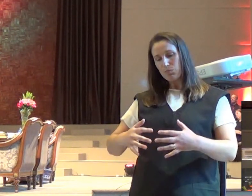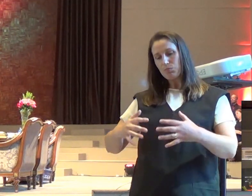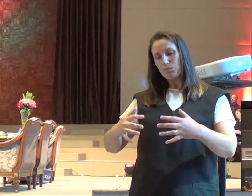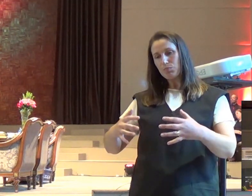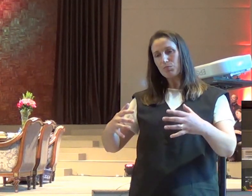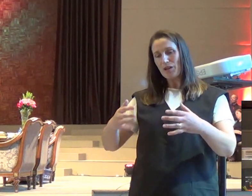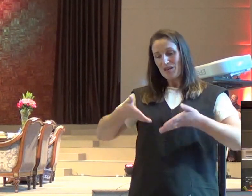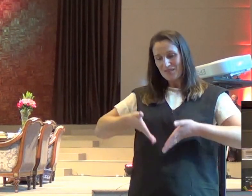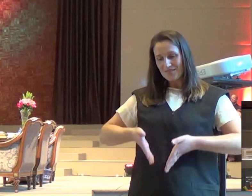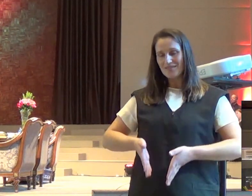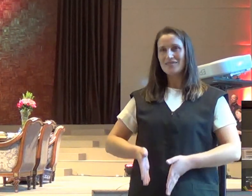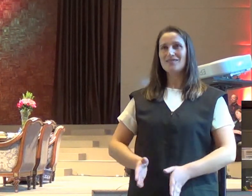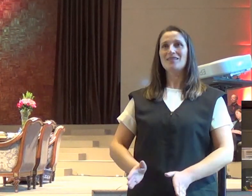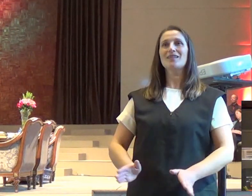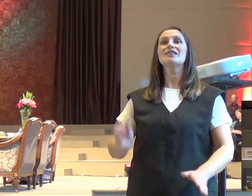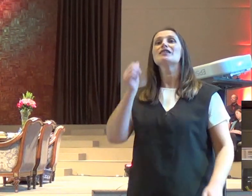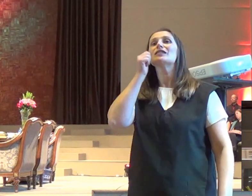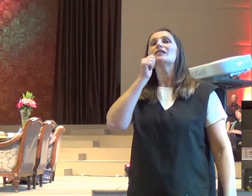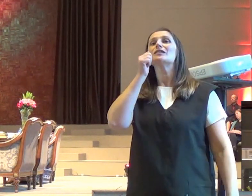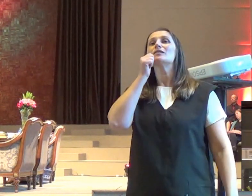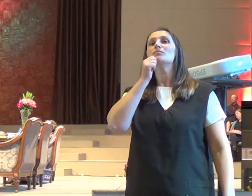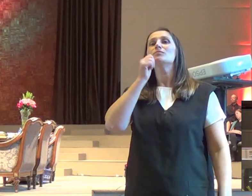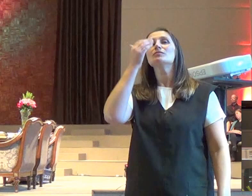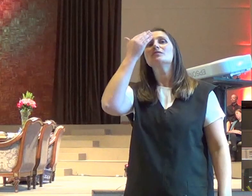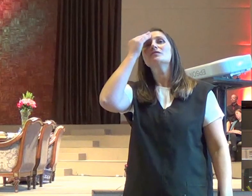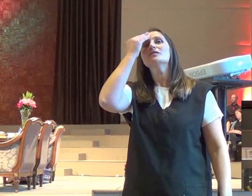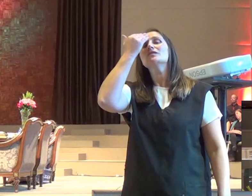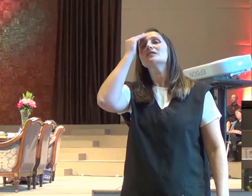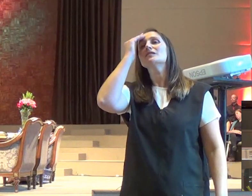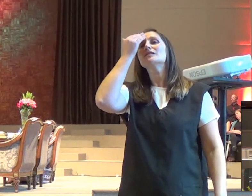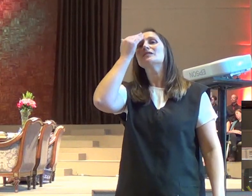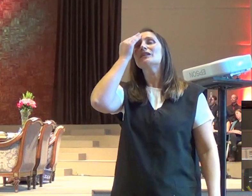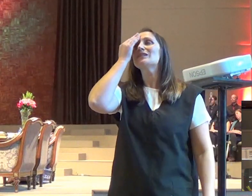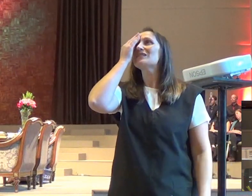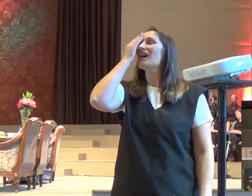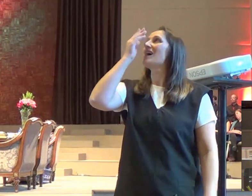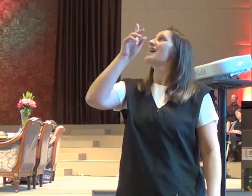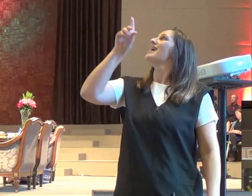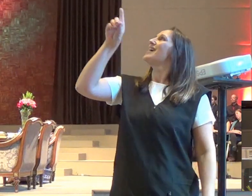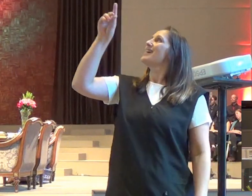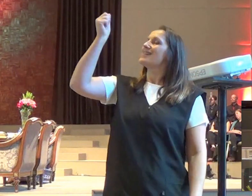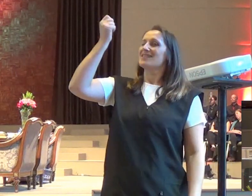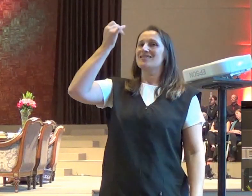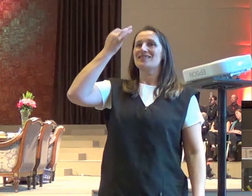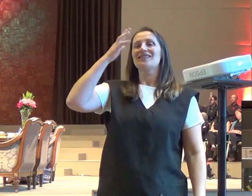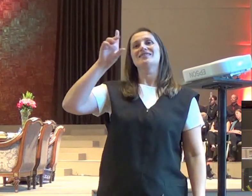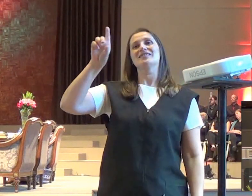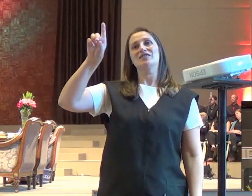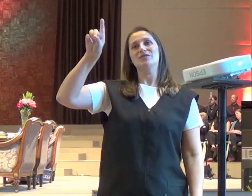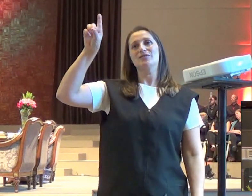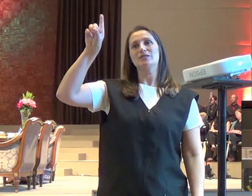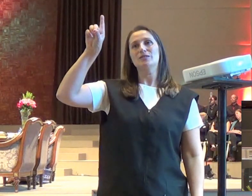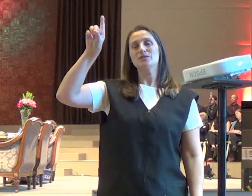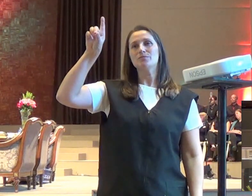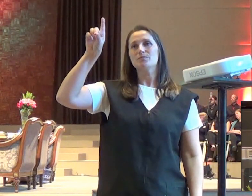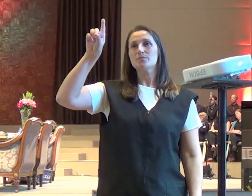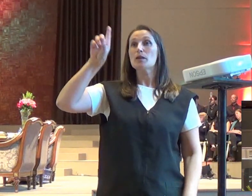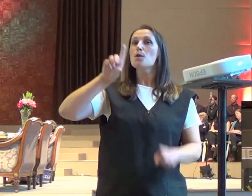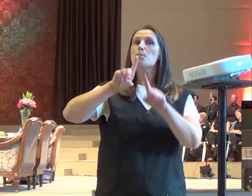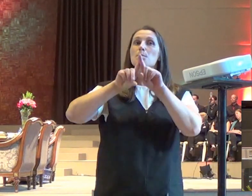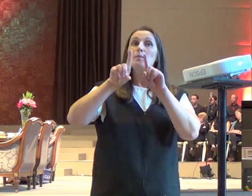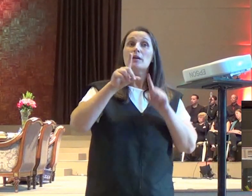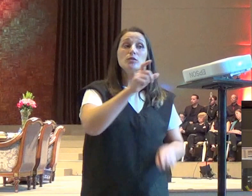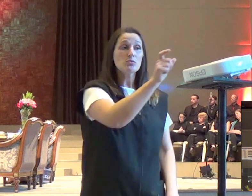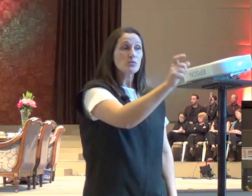e nasce, e ela entende esse aspecto da divindade, que na criação. Mas ao homem,